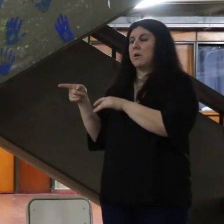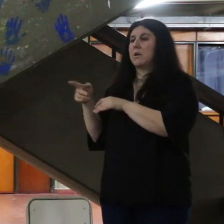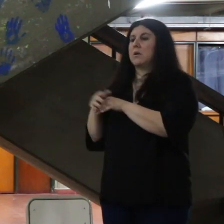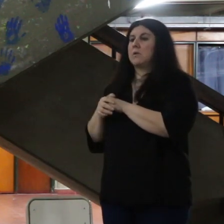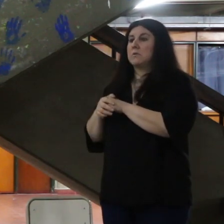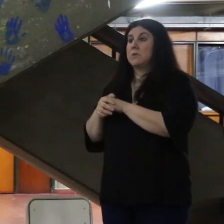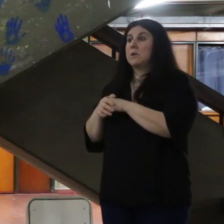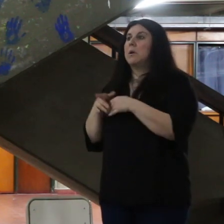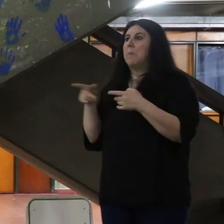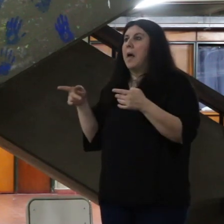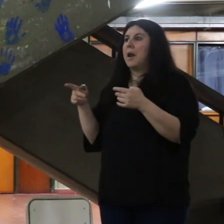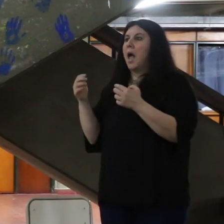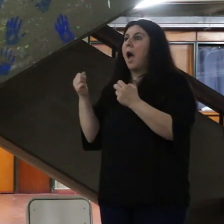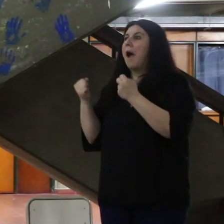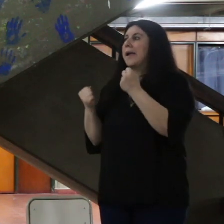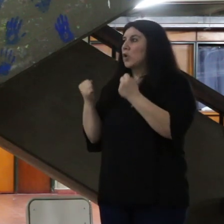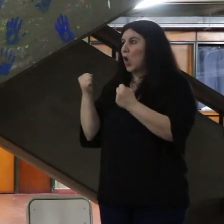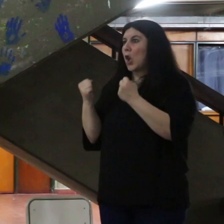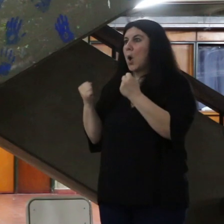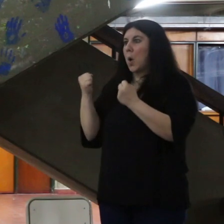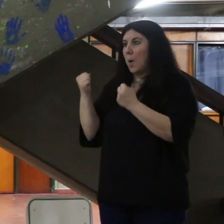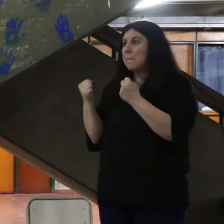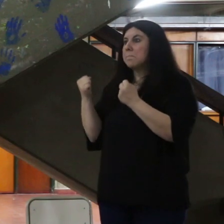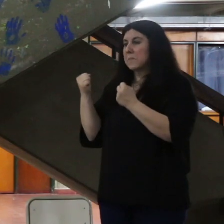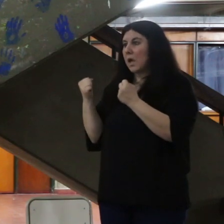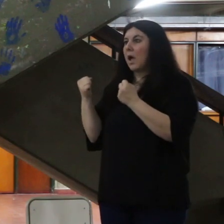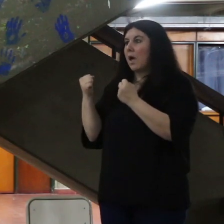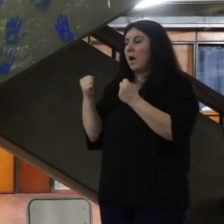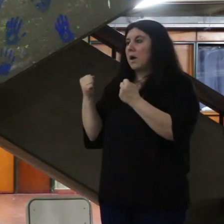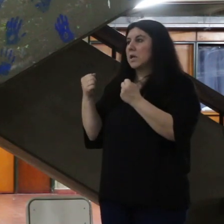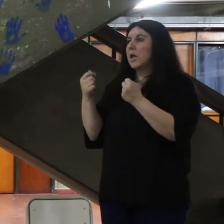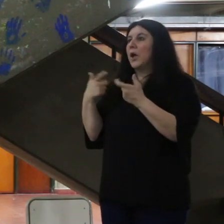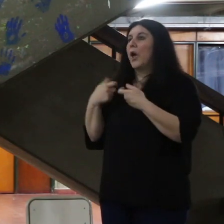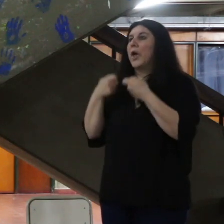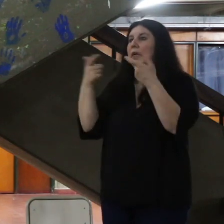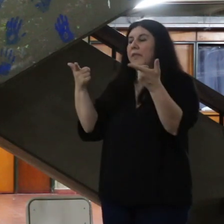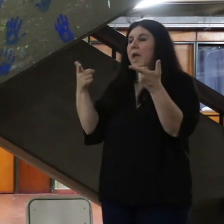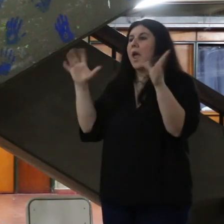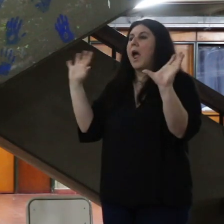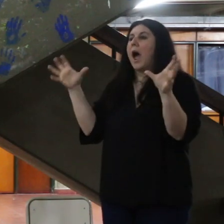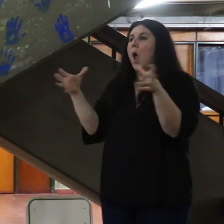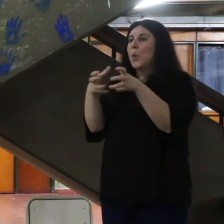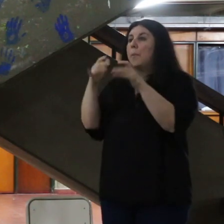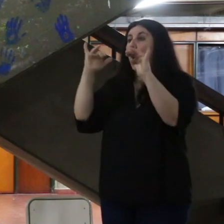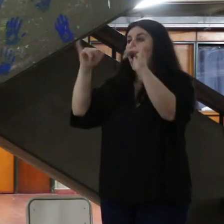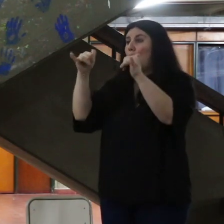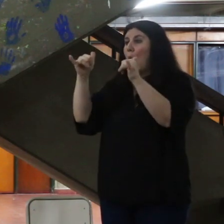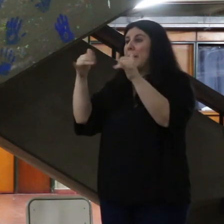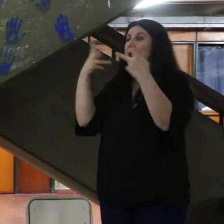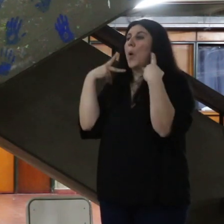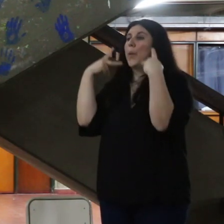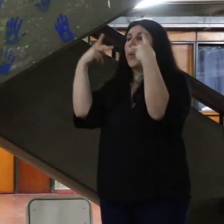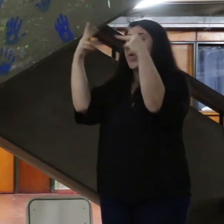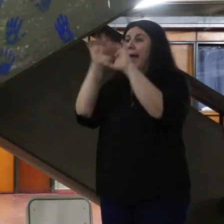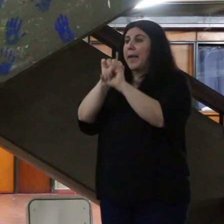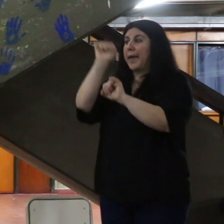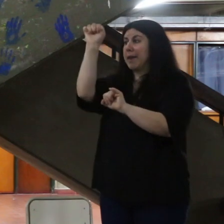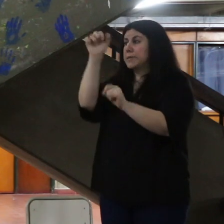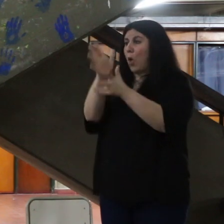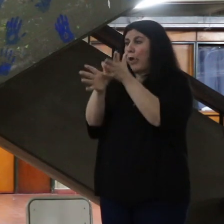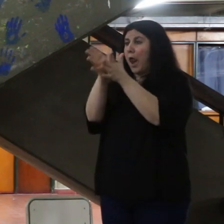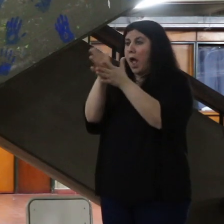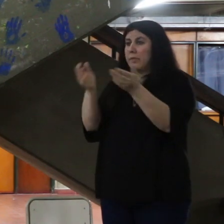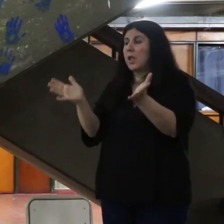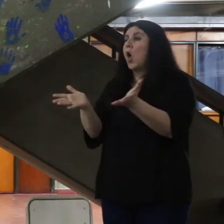dinamizar la economía a partir de los viajes egresados para los pibes. Me alegra profundamente, porque